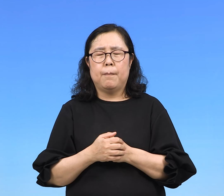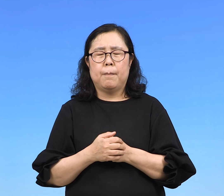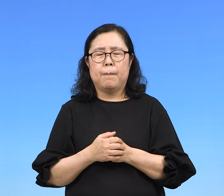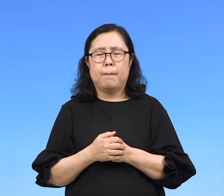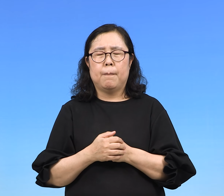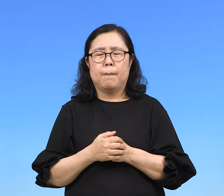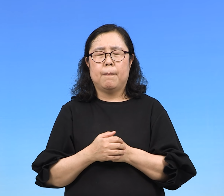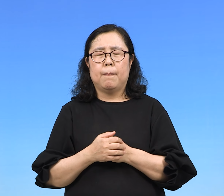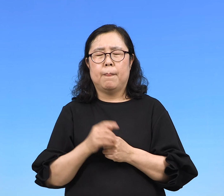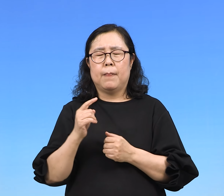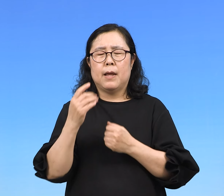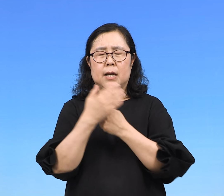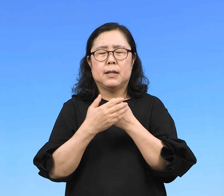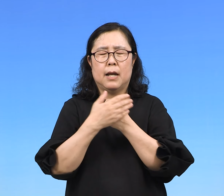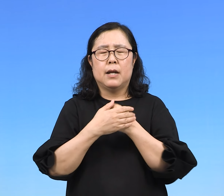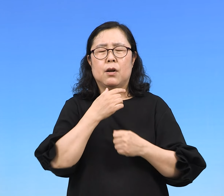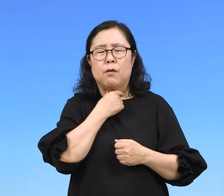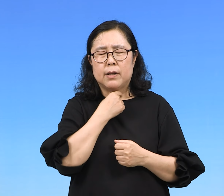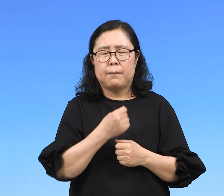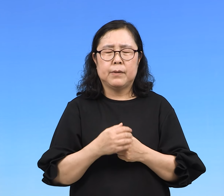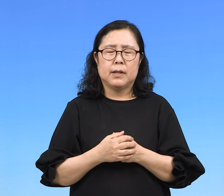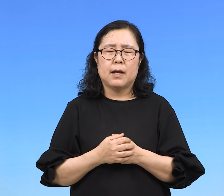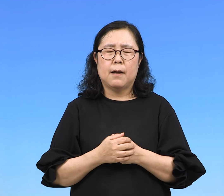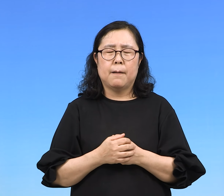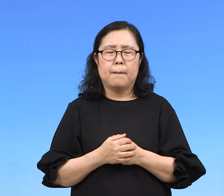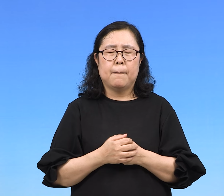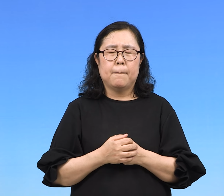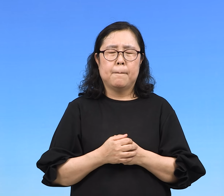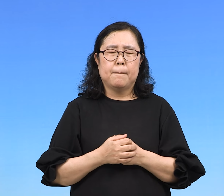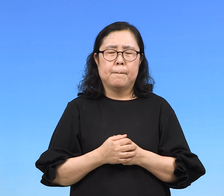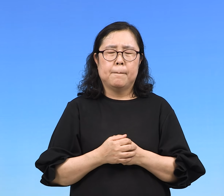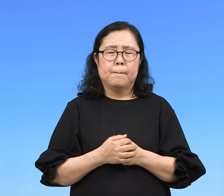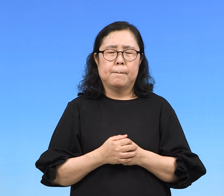오늘 아버지 앞에 이 은혜를 주님 앞에 간구합니다.